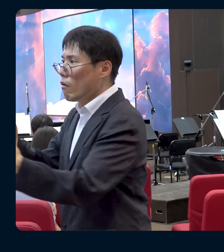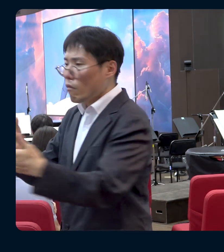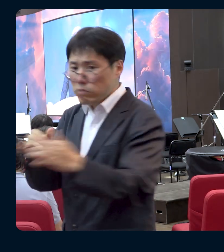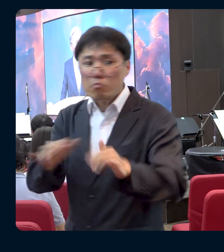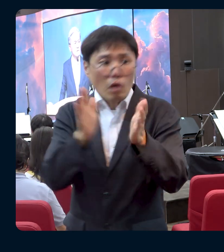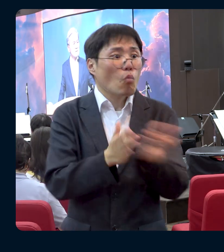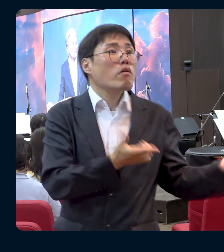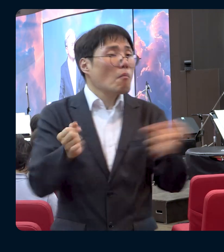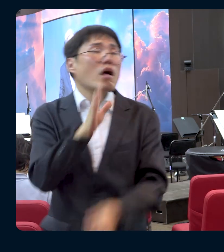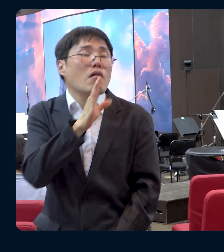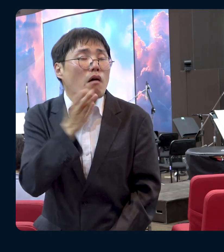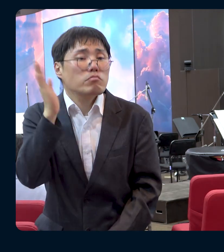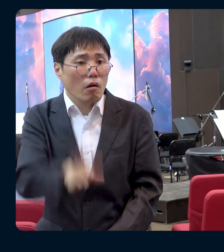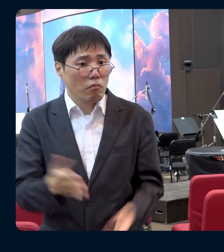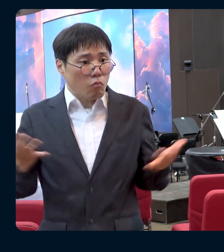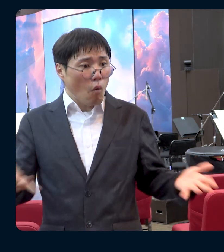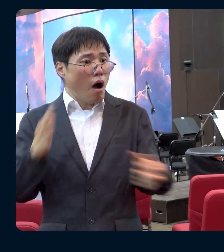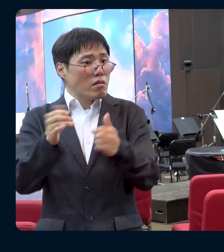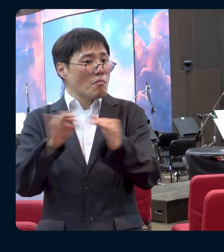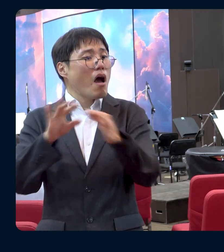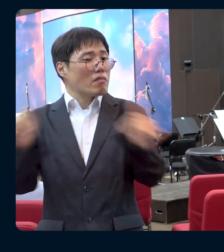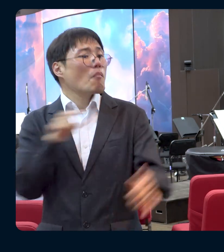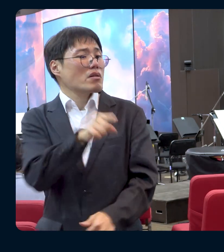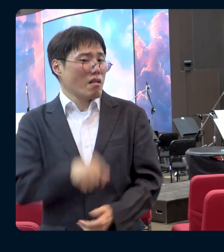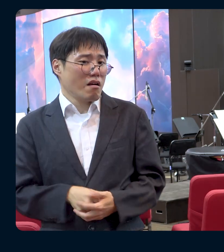아는 일이지.